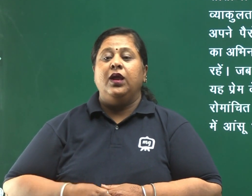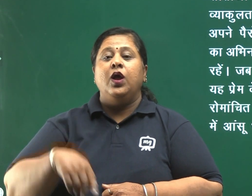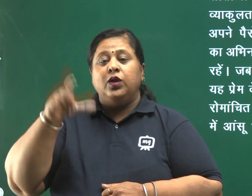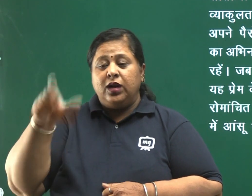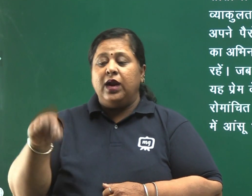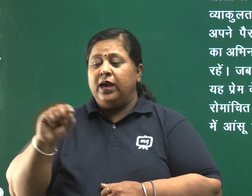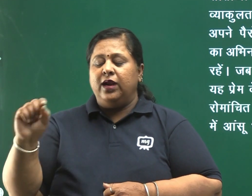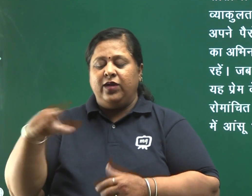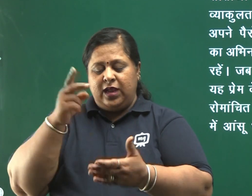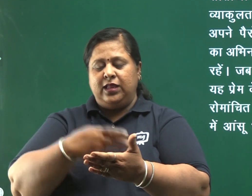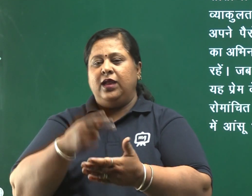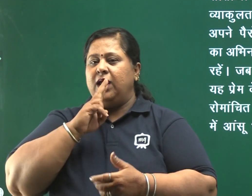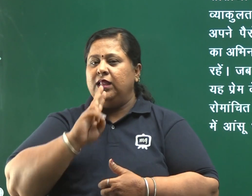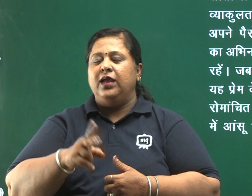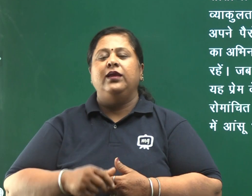जी कहते हैं कि